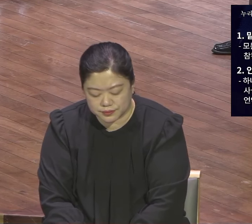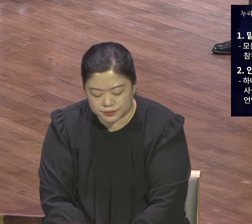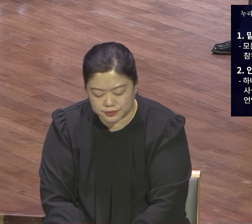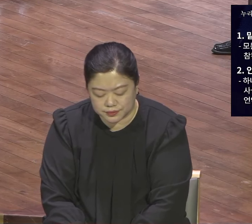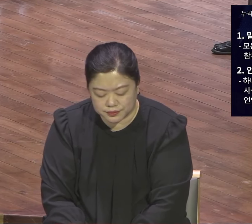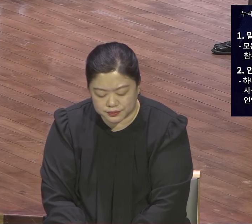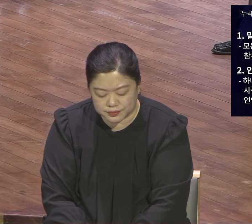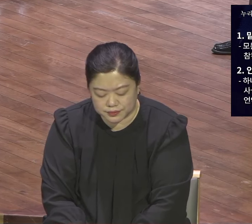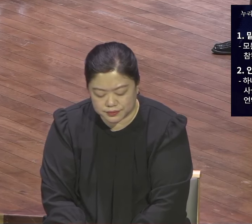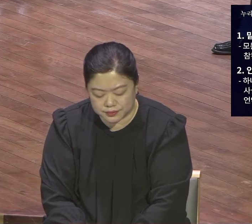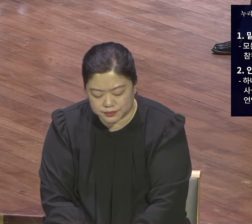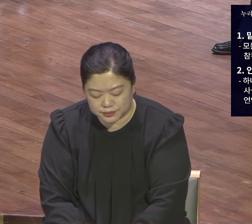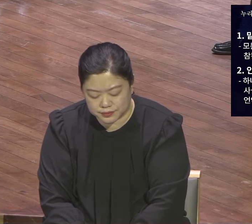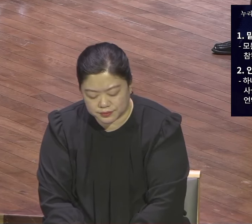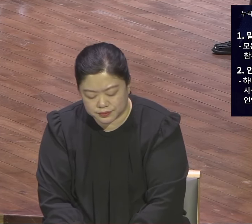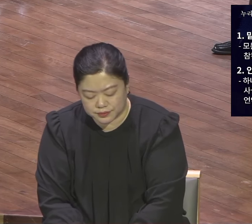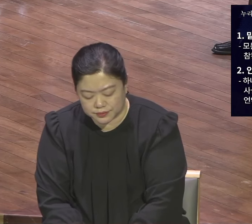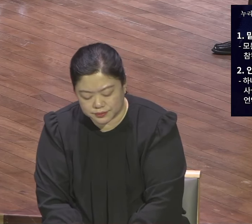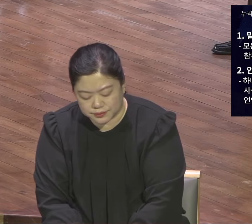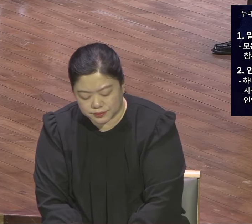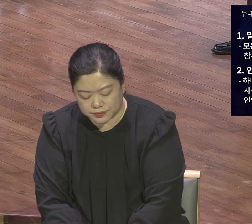하여 주시옵소서.